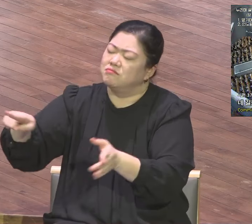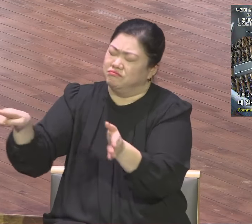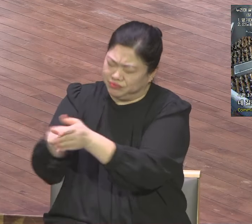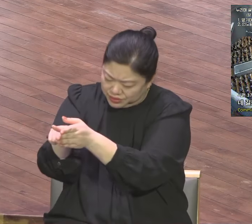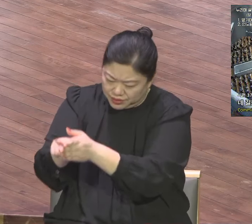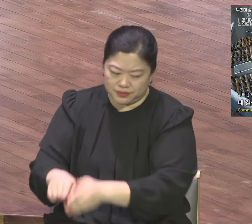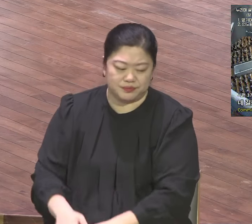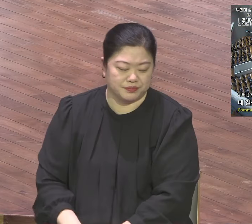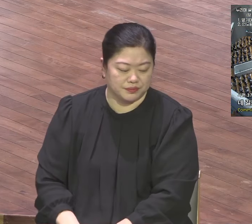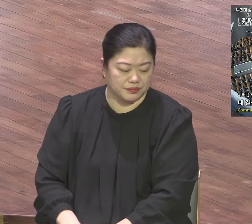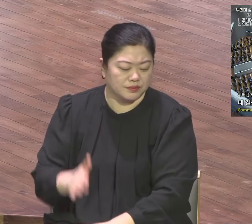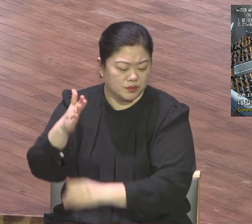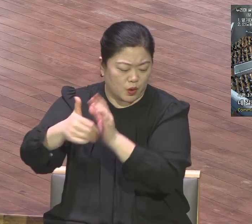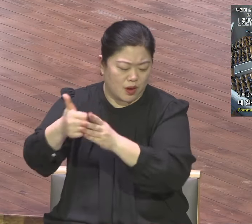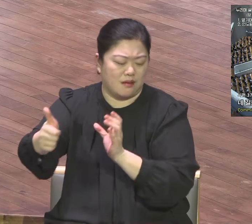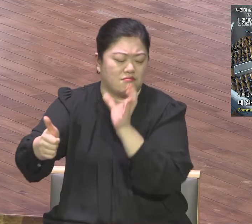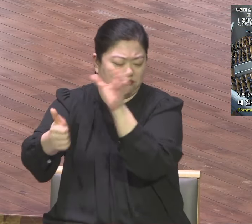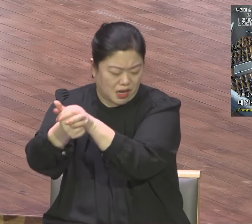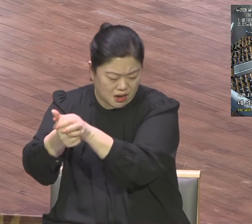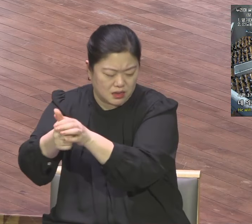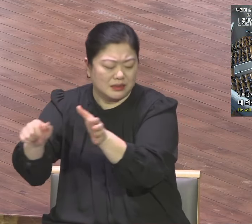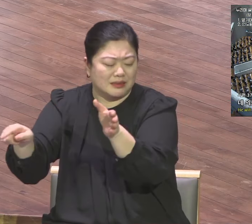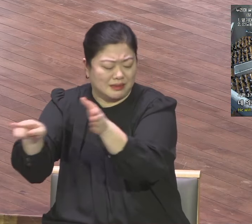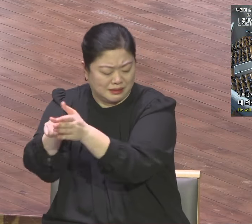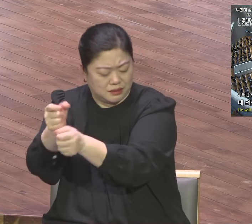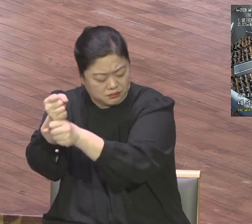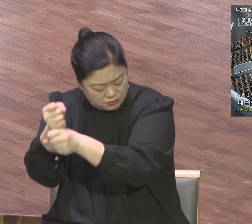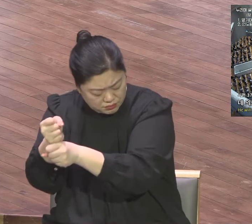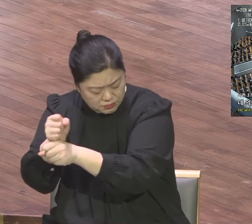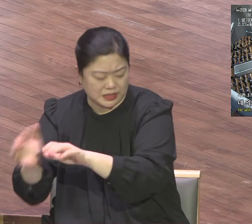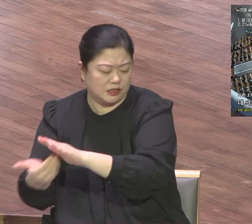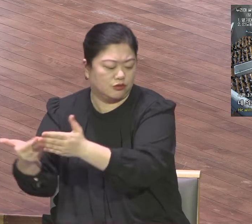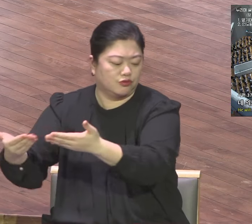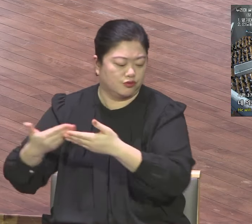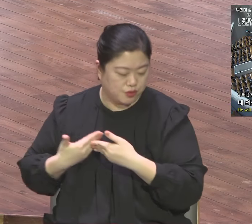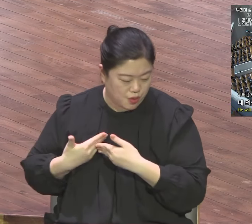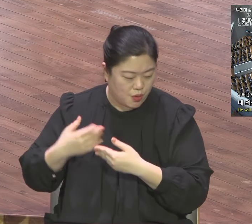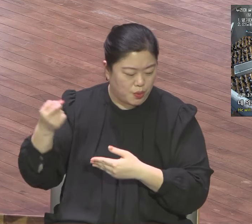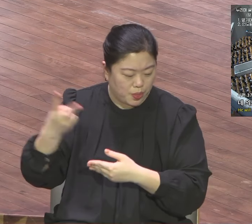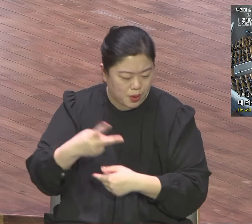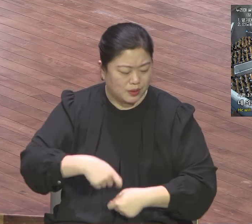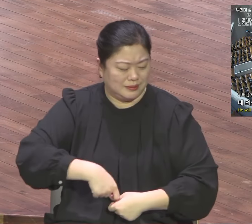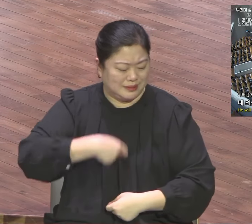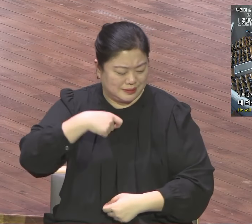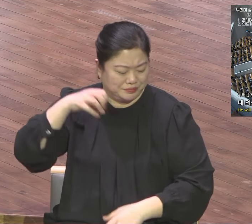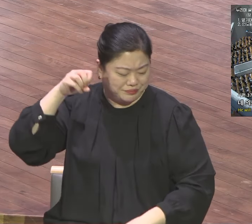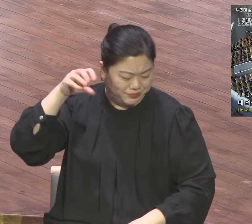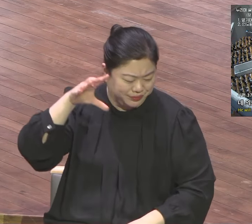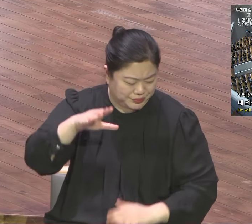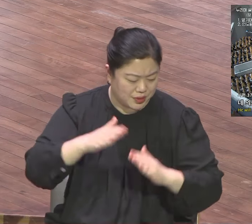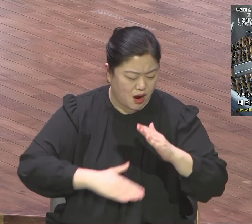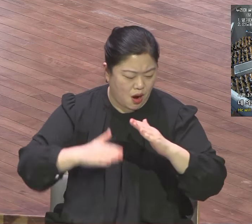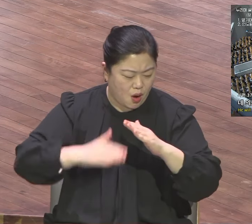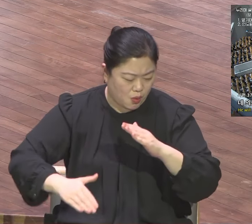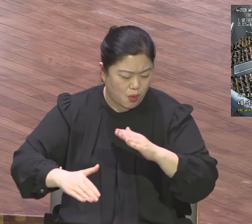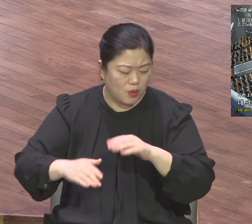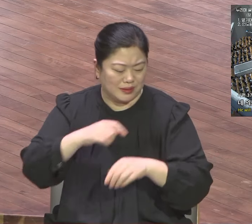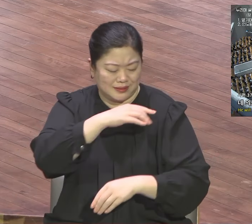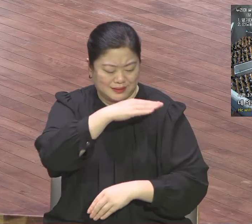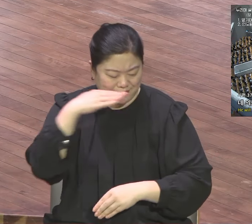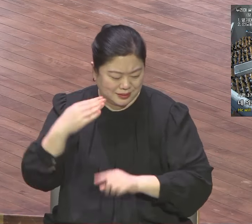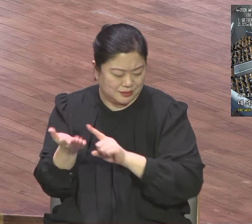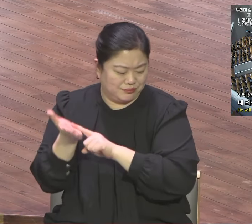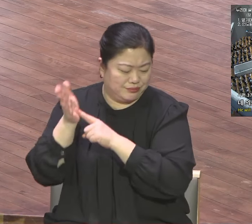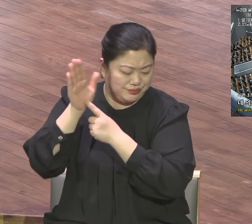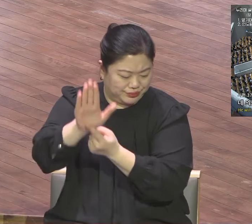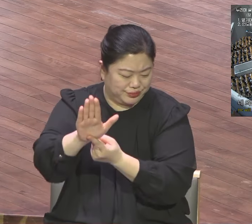맡기라. 그를 의지하면 그가 이루시고 너 의를 빛같이 나타내시며 너 공의를 정오의 빛같이